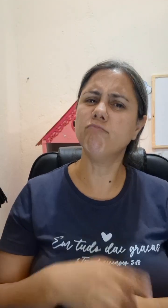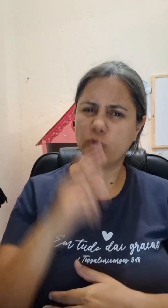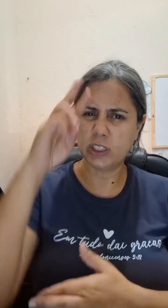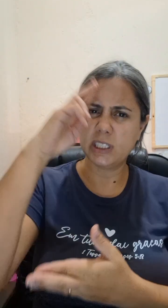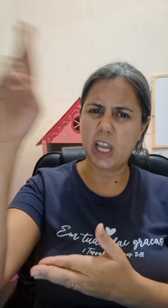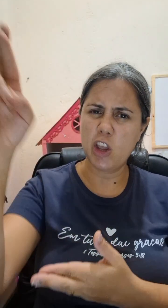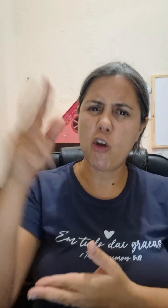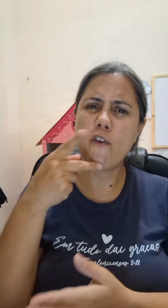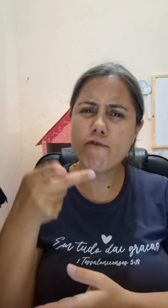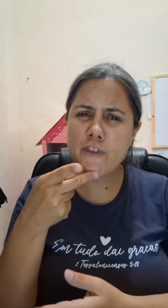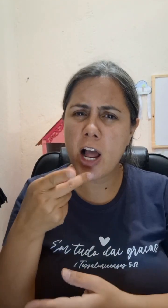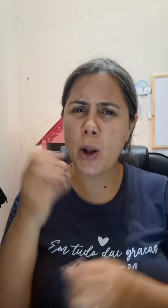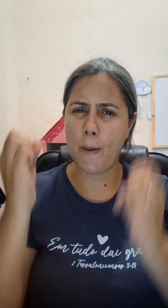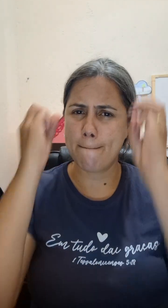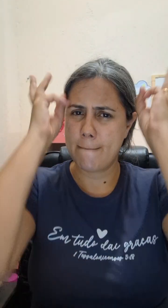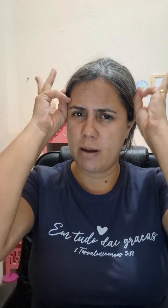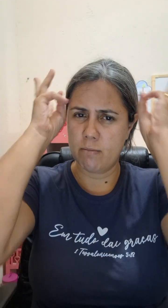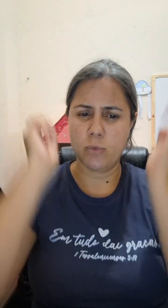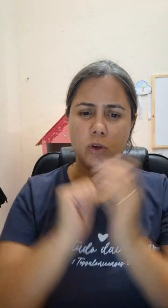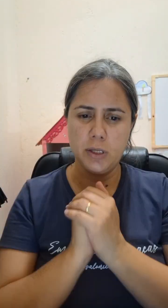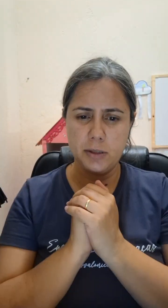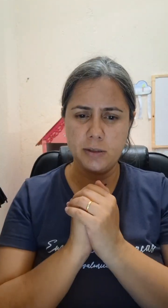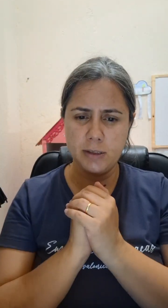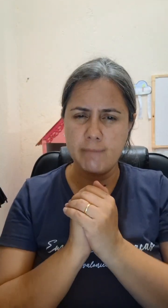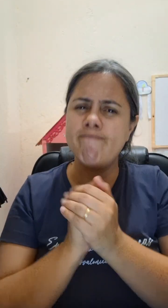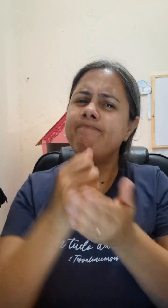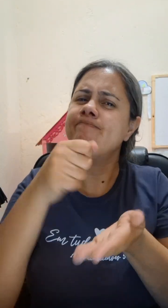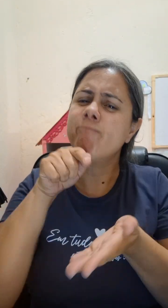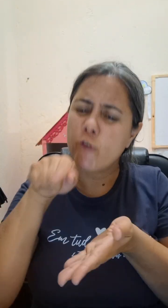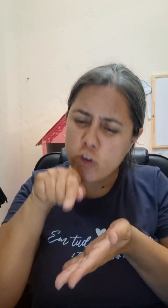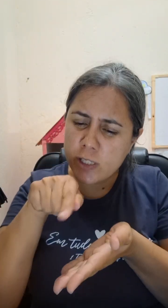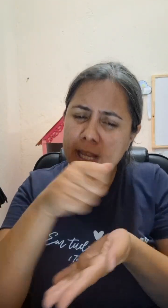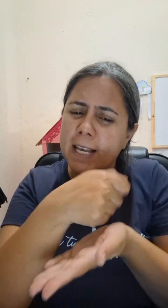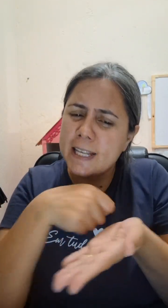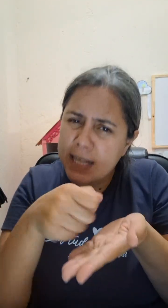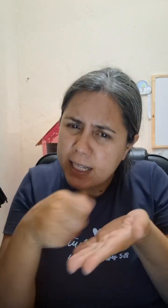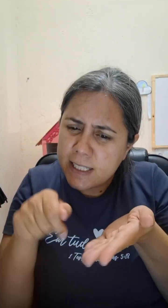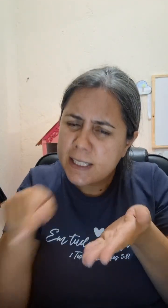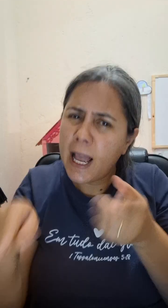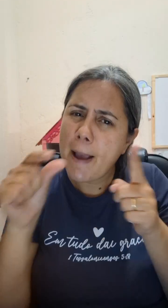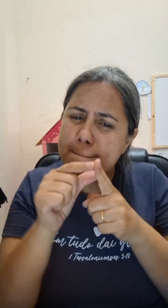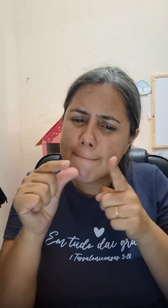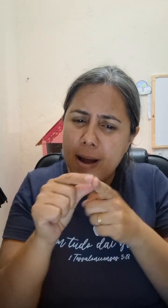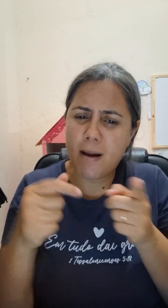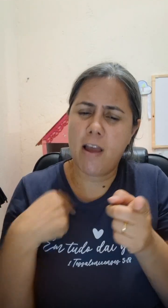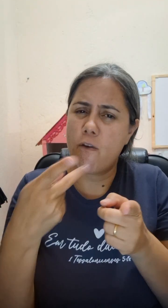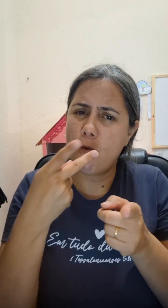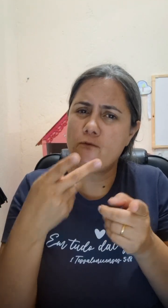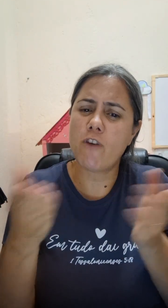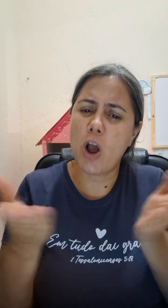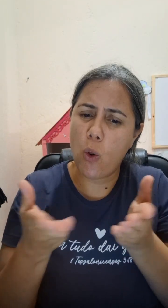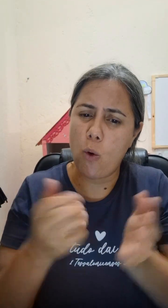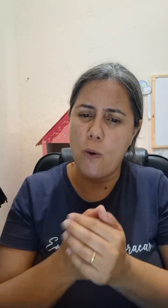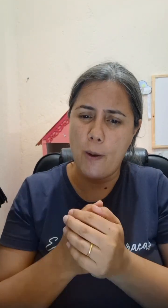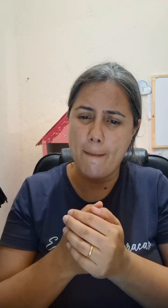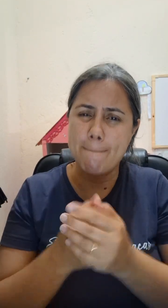E o Senhor falou, ou disse a Moisés, e se escreve essas palavras, porque